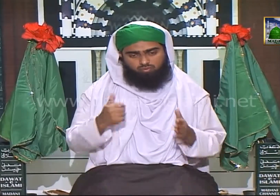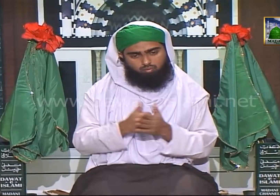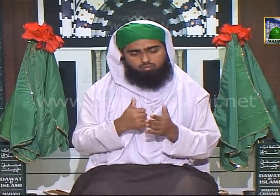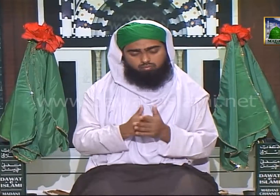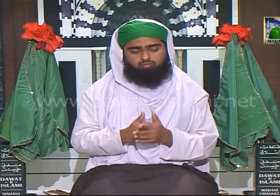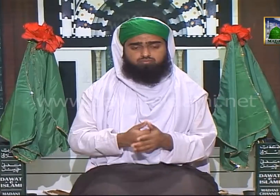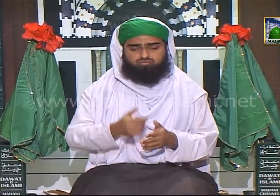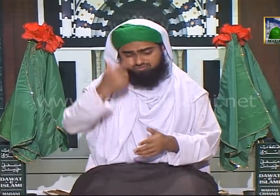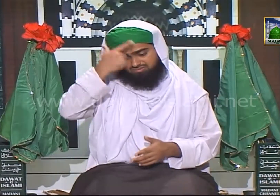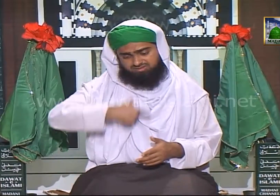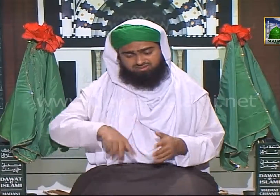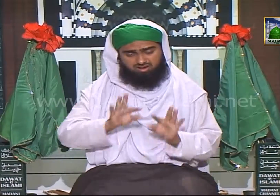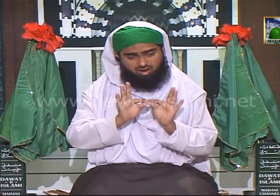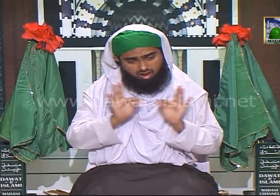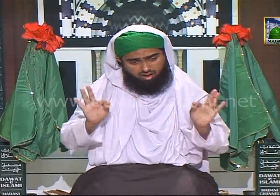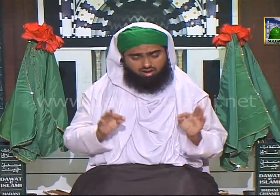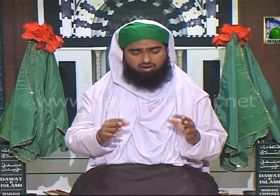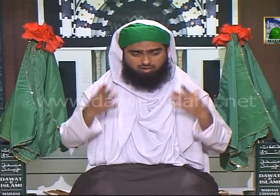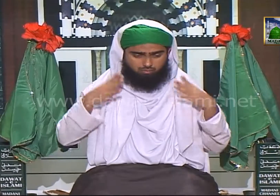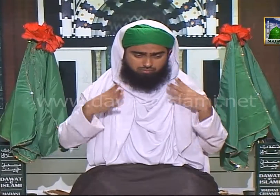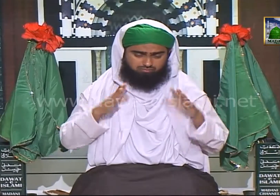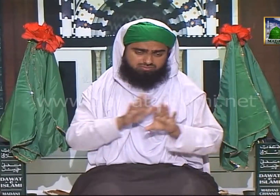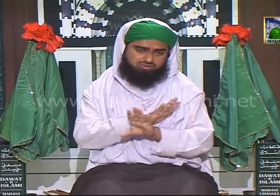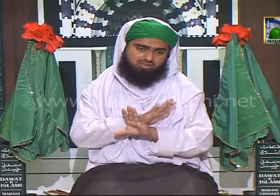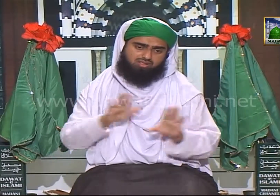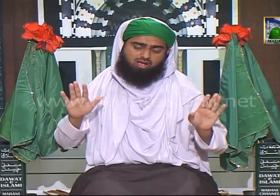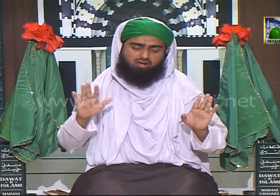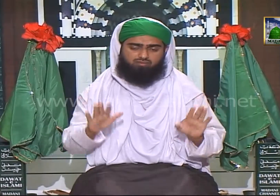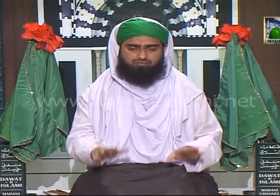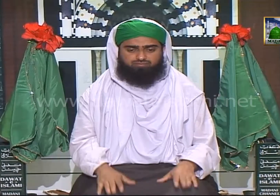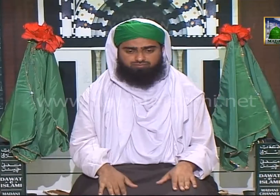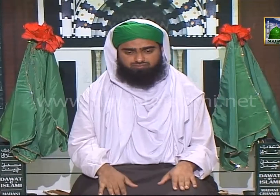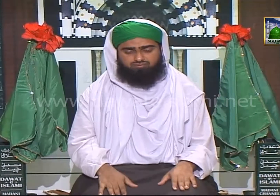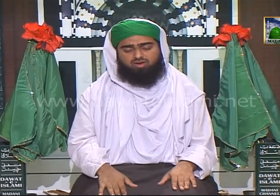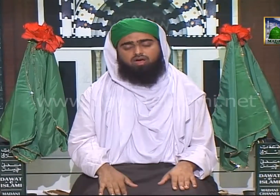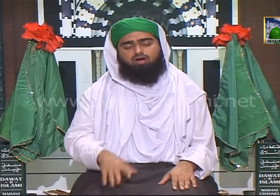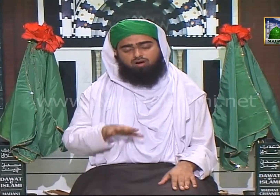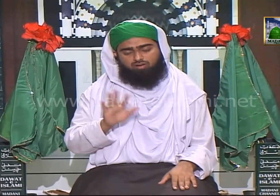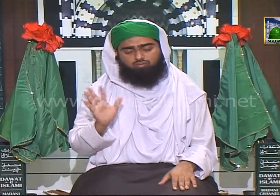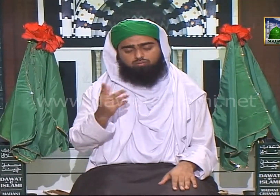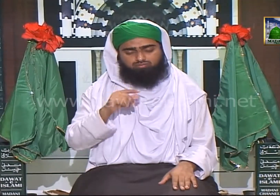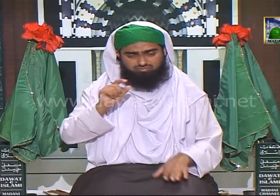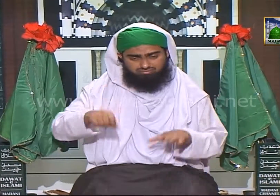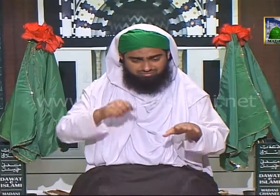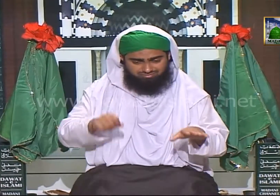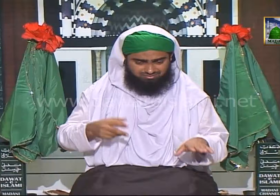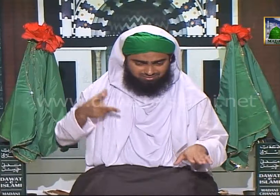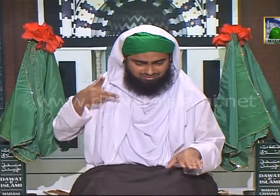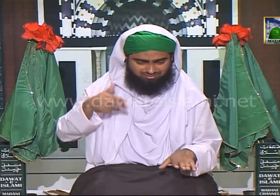کام کریں، جتنا کپڑا بچ گیا ٹھیک کوئی بات نہیں، اس کو لپیٹ کر دیتے۔ ہاں جس کے پھینک دینے پر عرف ہے، یہ لیریاں